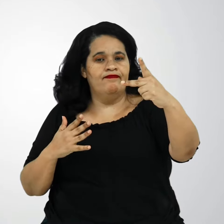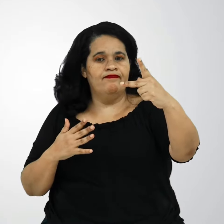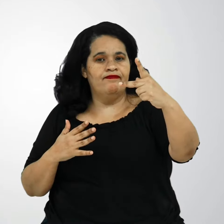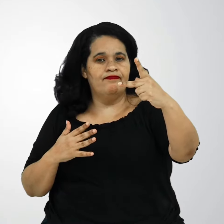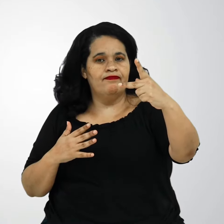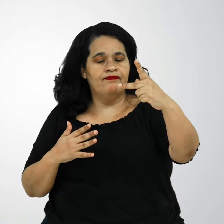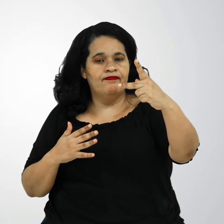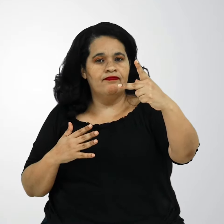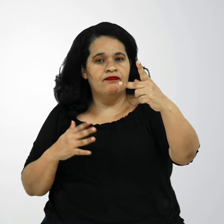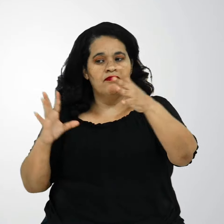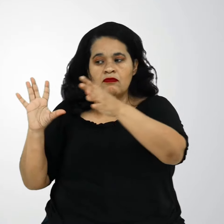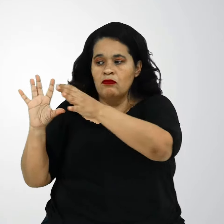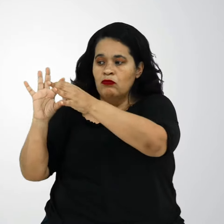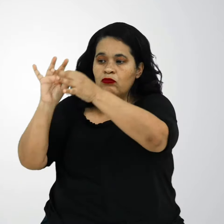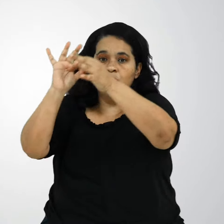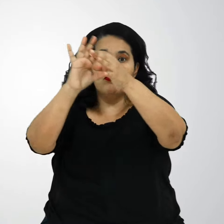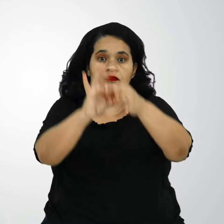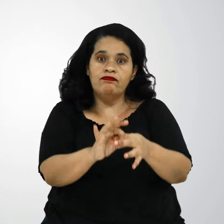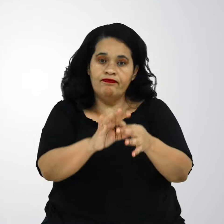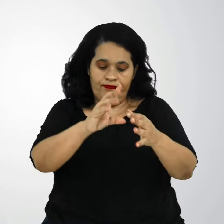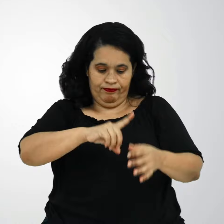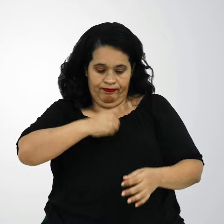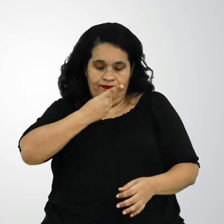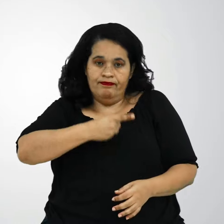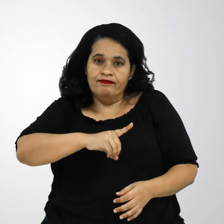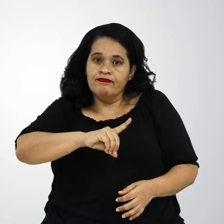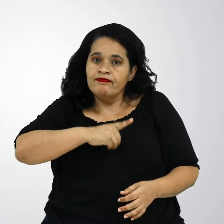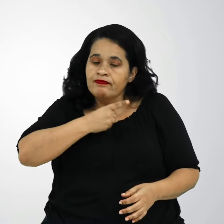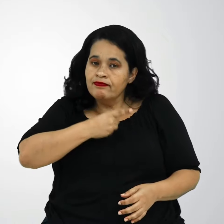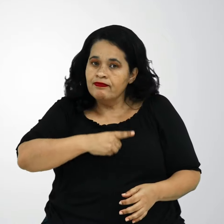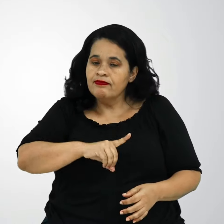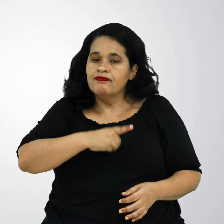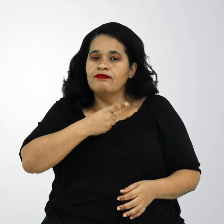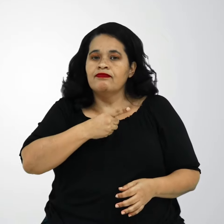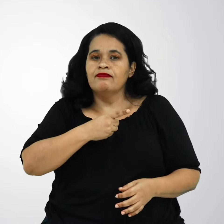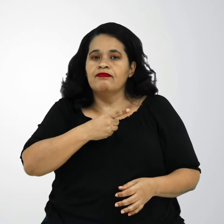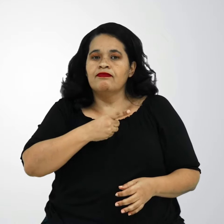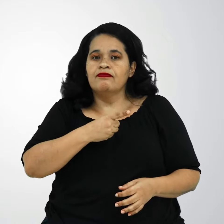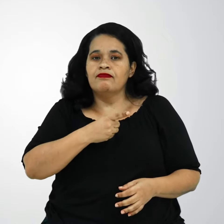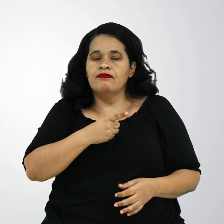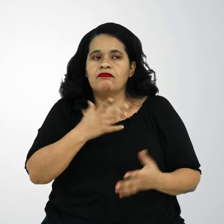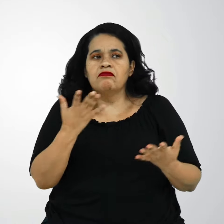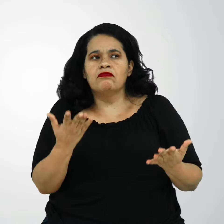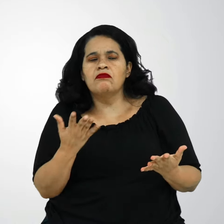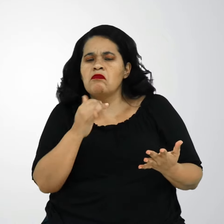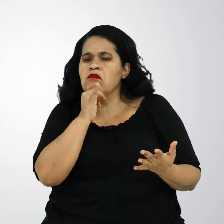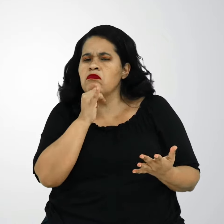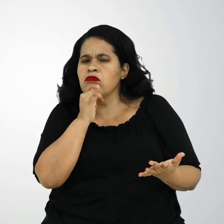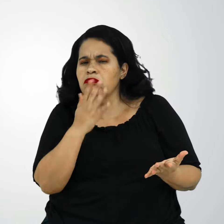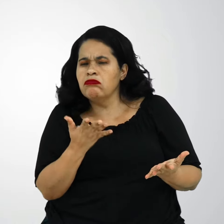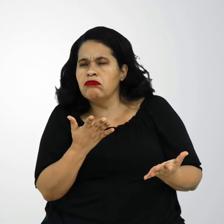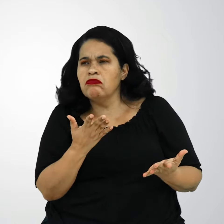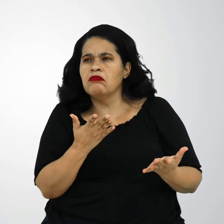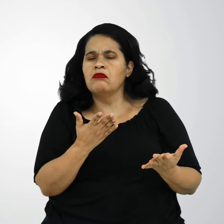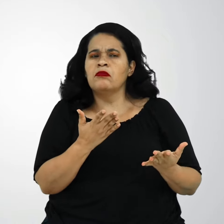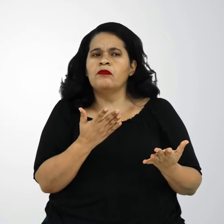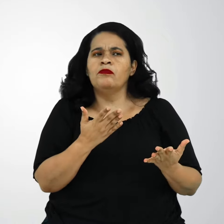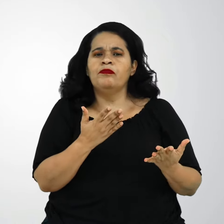mesmo tem a ver com o contexto de Daniel, refere-se a essa questão. E será, irmãos, sinceramente,